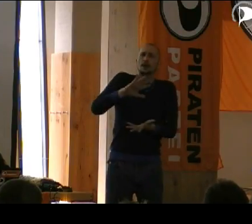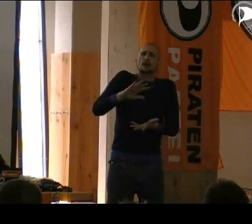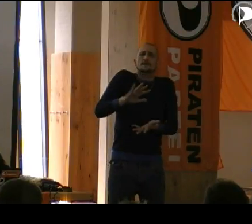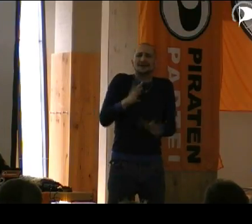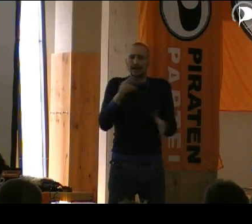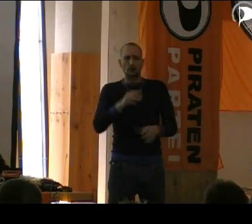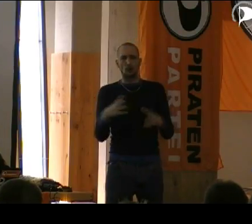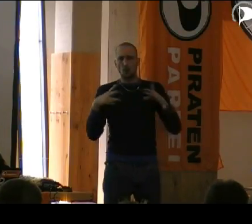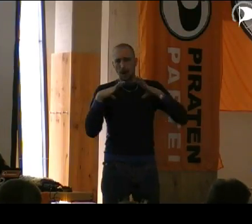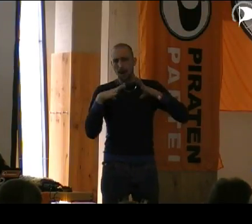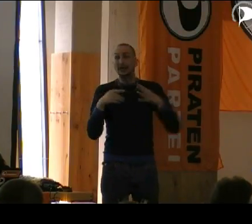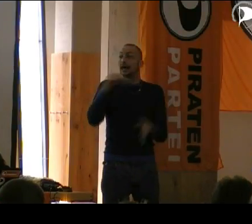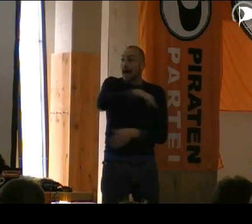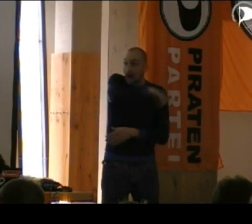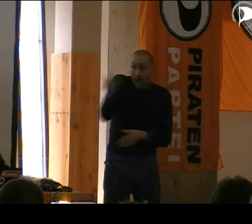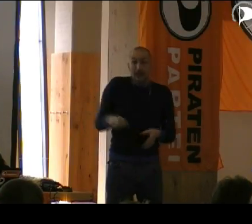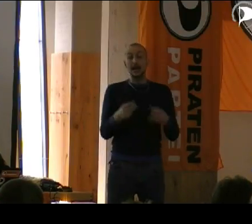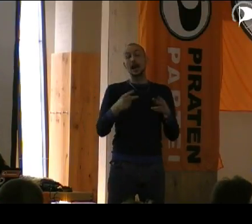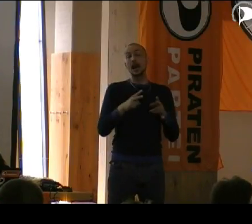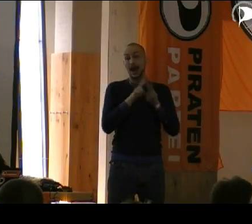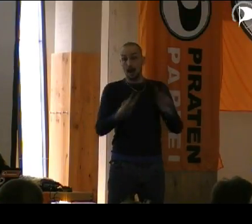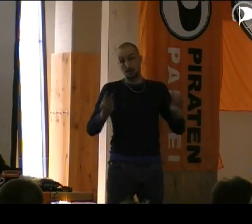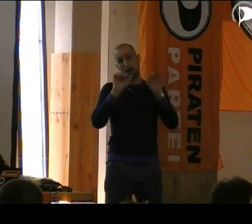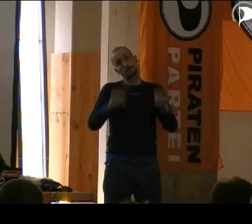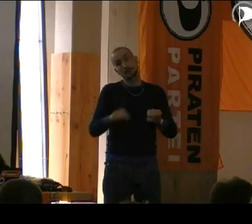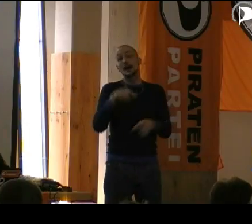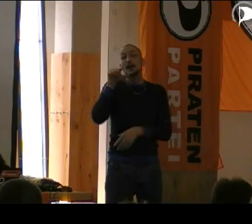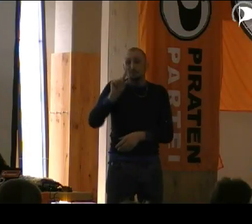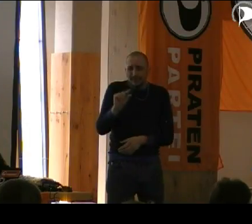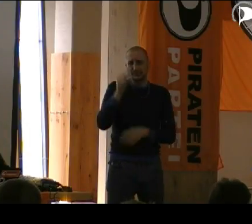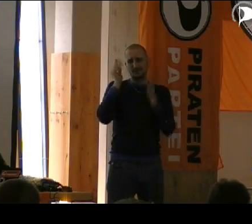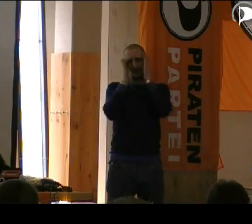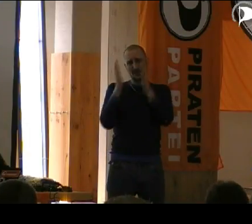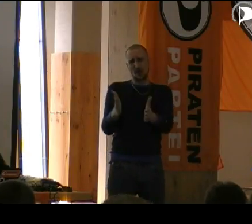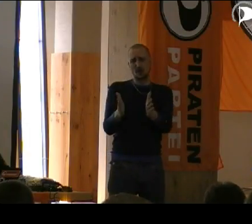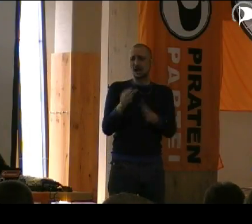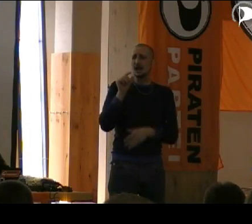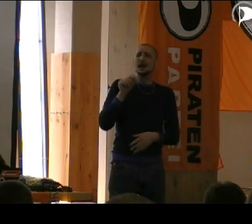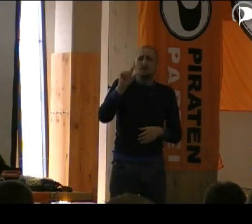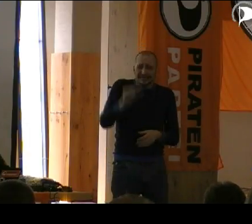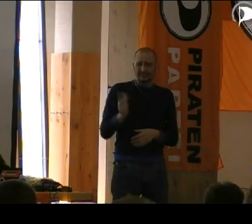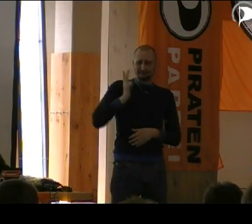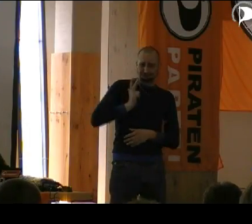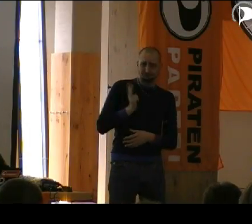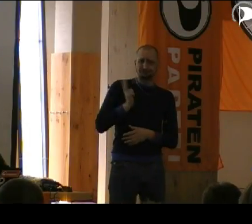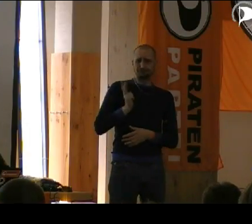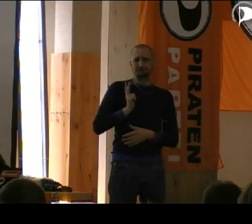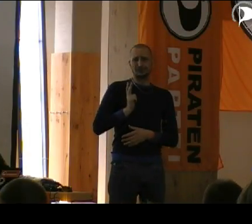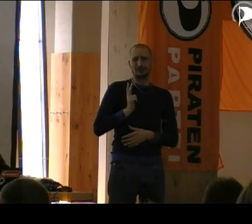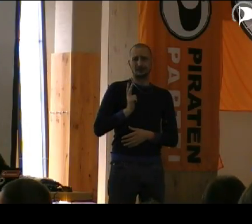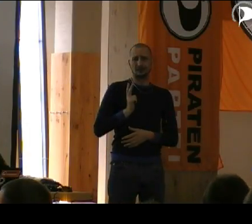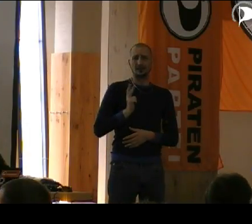laufen wir sind alle ehre ein bisschen vertrauen in adam mit piraten ein bisschen geduld und dann wäre vieles